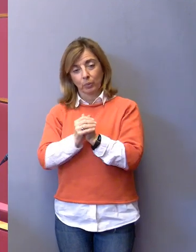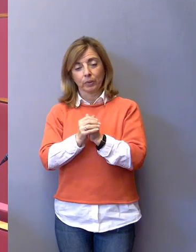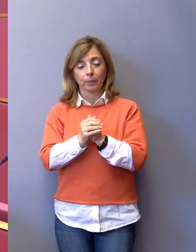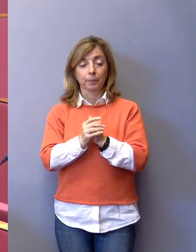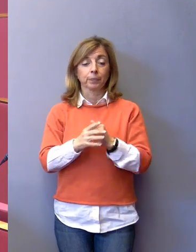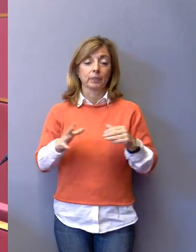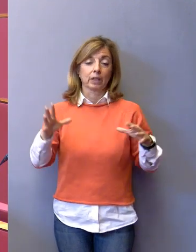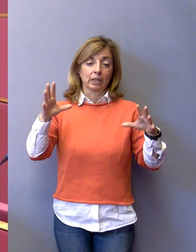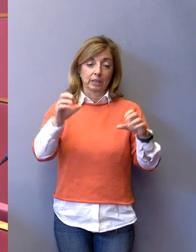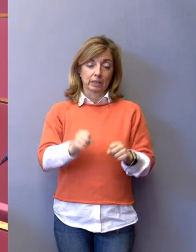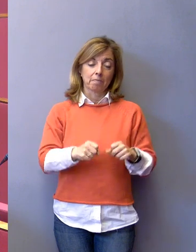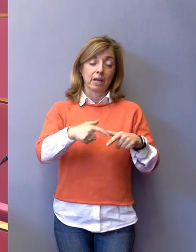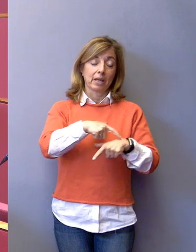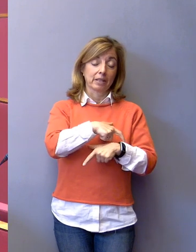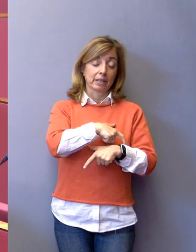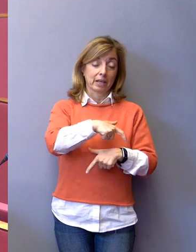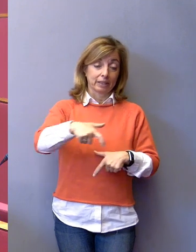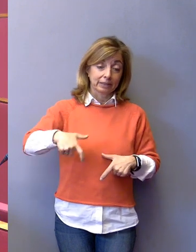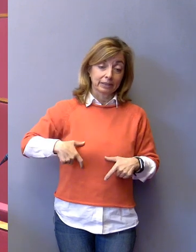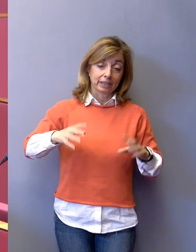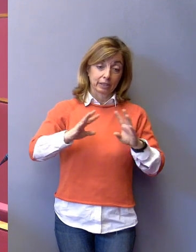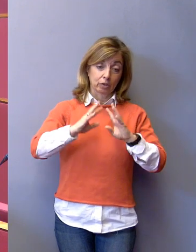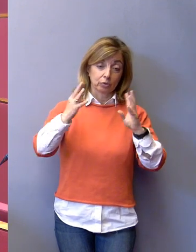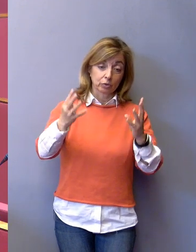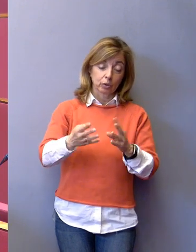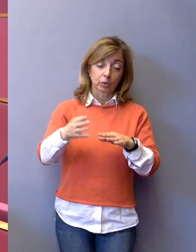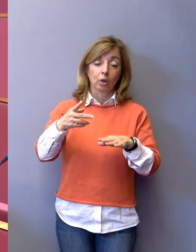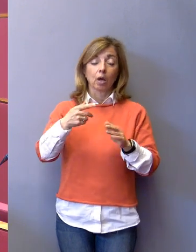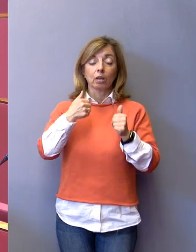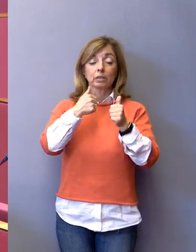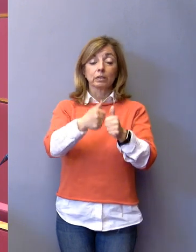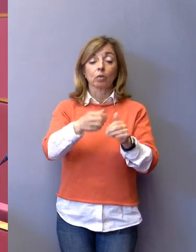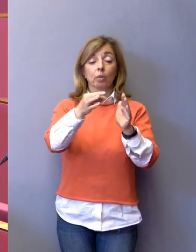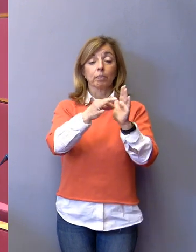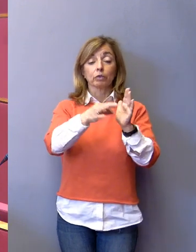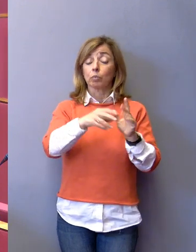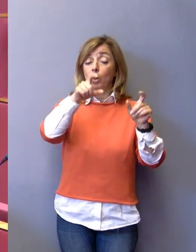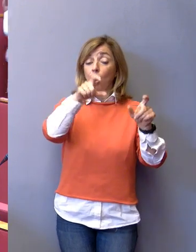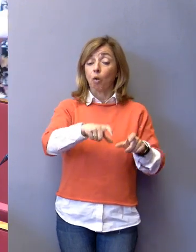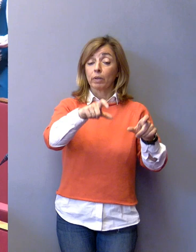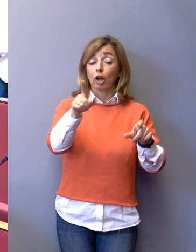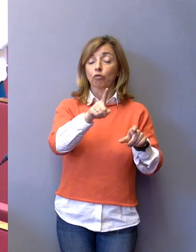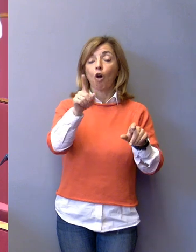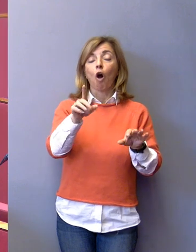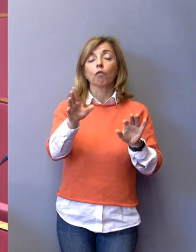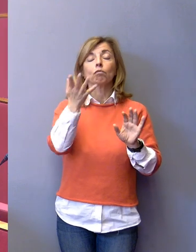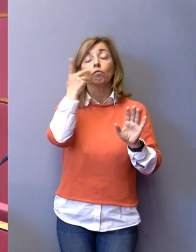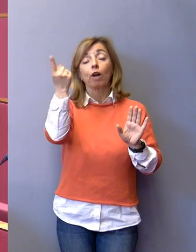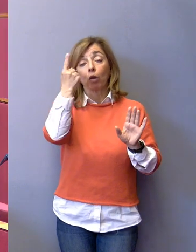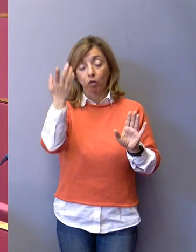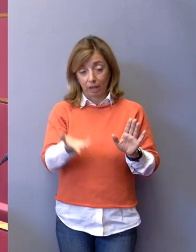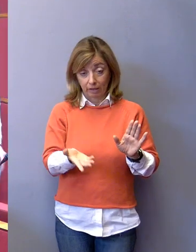si impegna sindaco e giunta ad adottare principio obbligatori e non facoltativi come invece vengono indicati